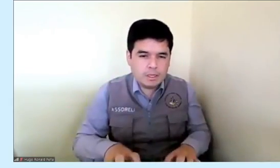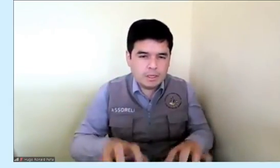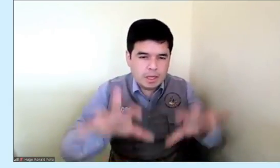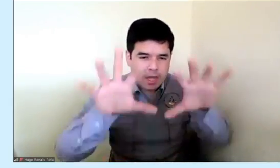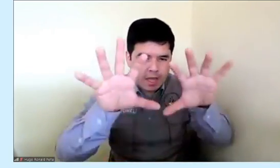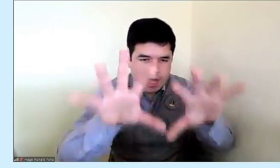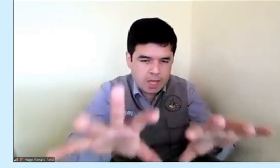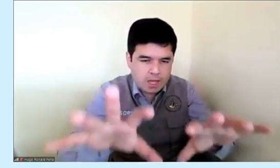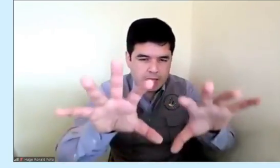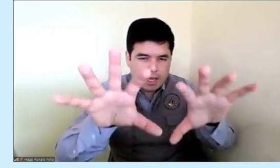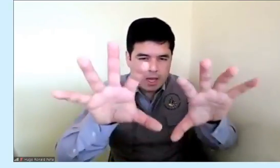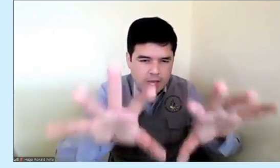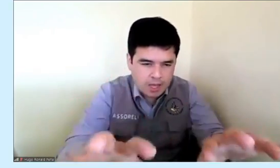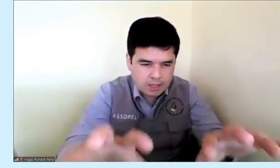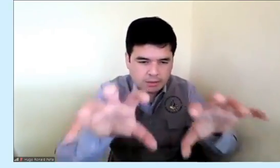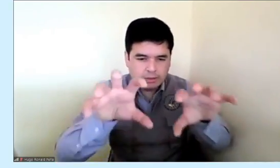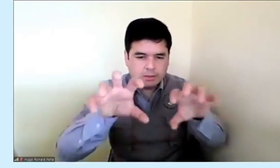Examen. Examen.